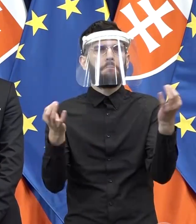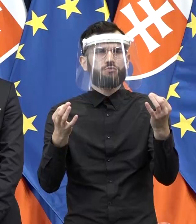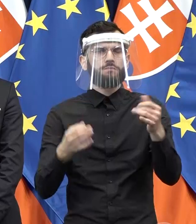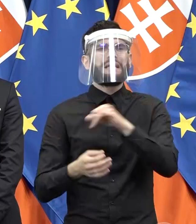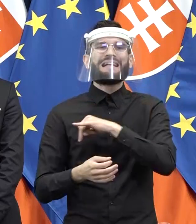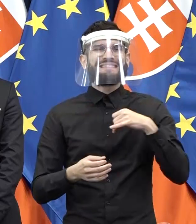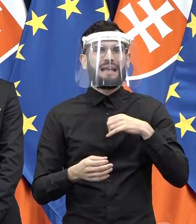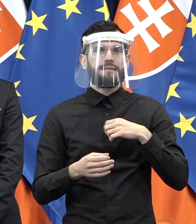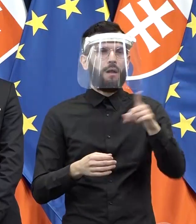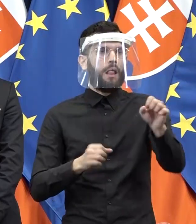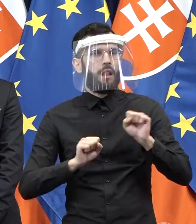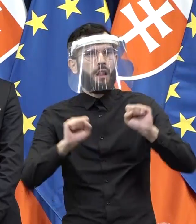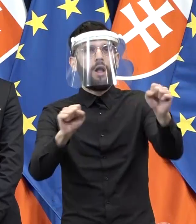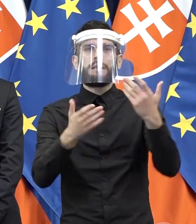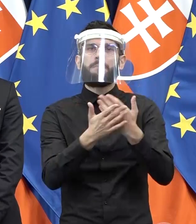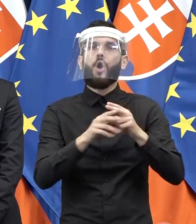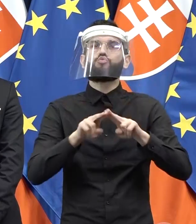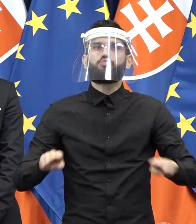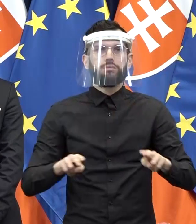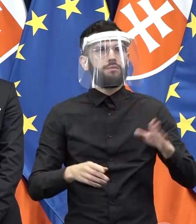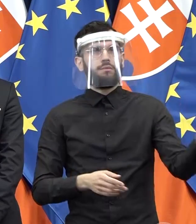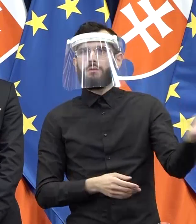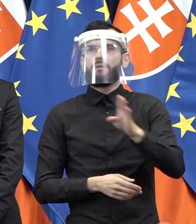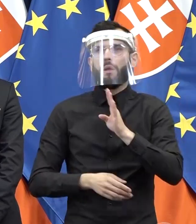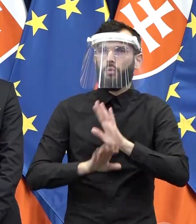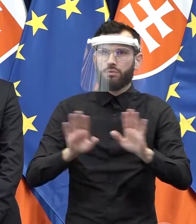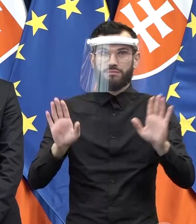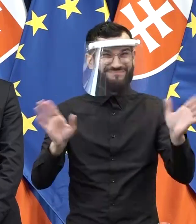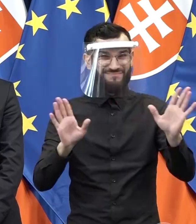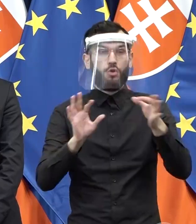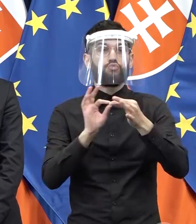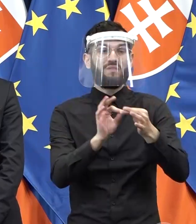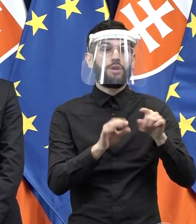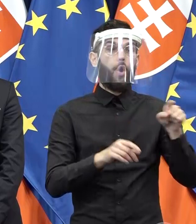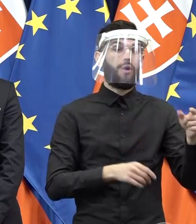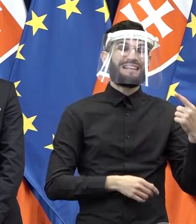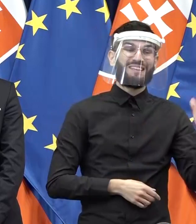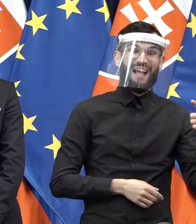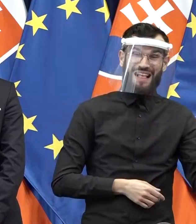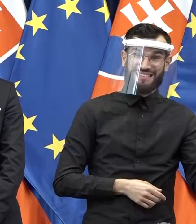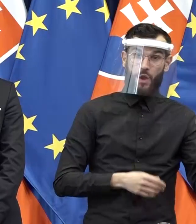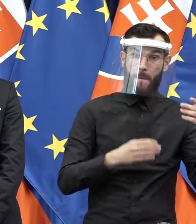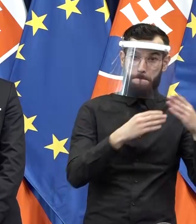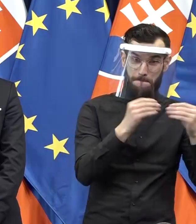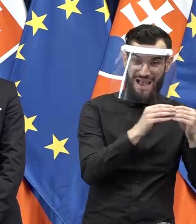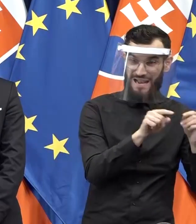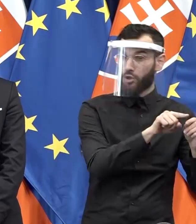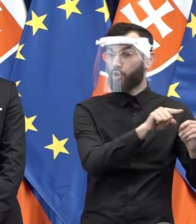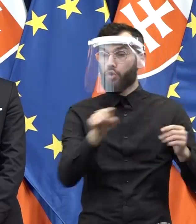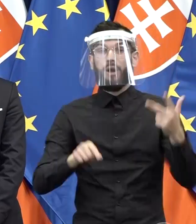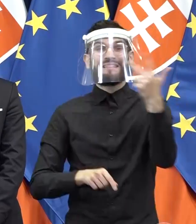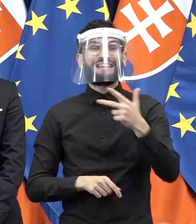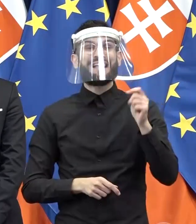uplatníci svoje právo na súde. A tie zákonné lehoty nebudú plynúť v období od 12. marca, čiže aj späťne, do 30.